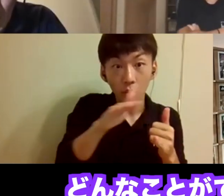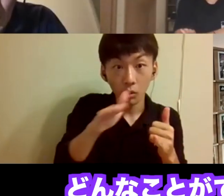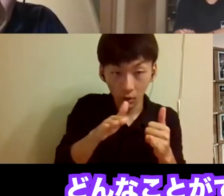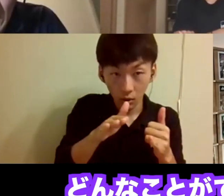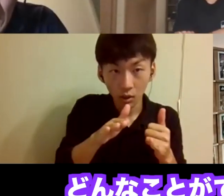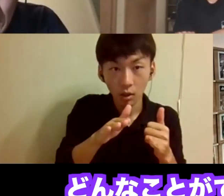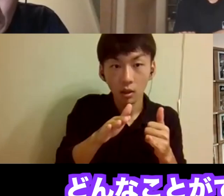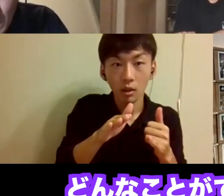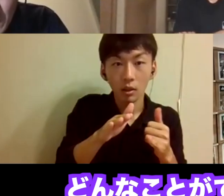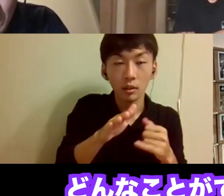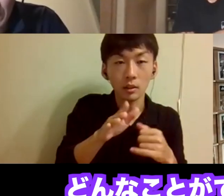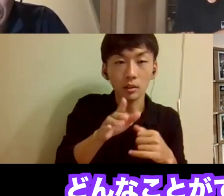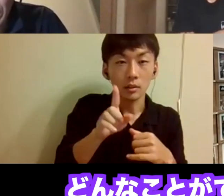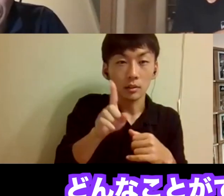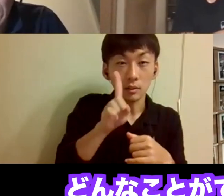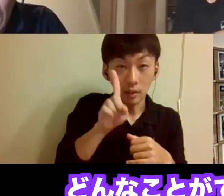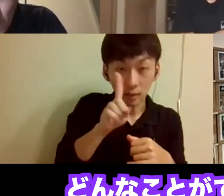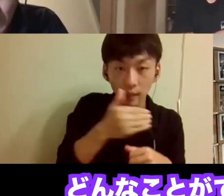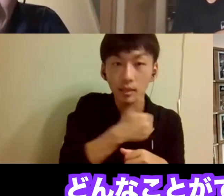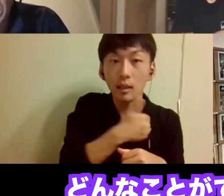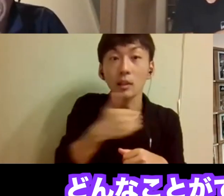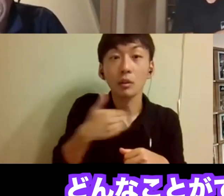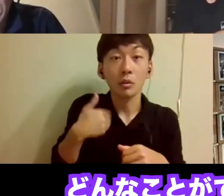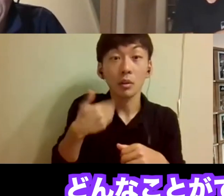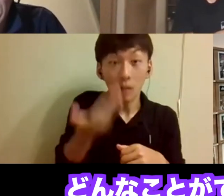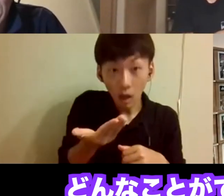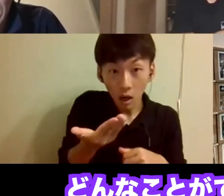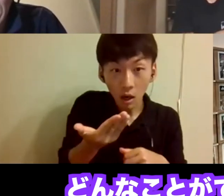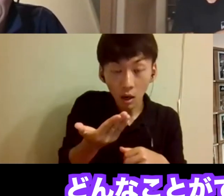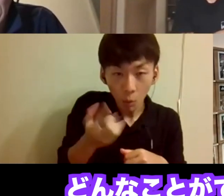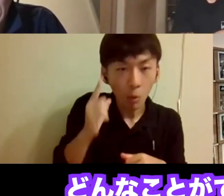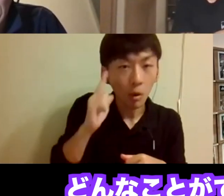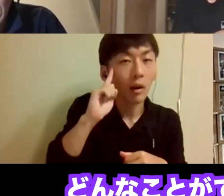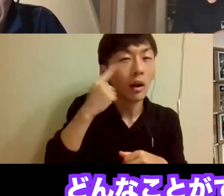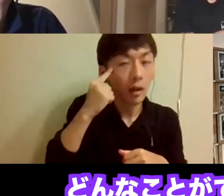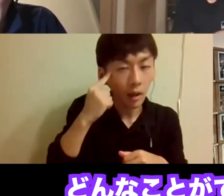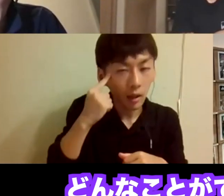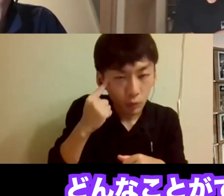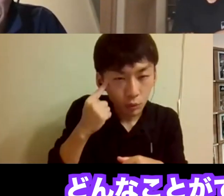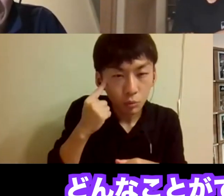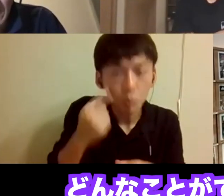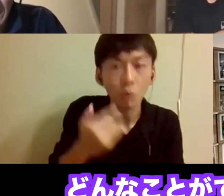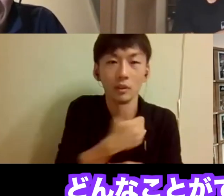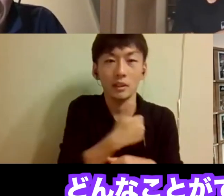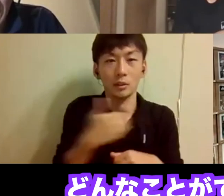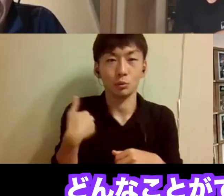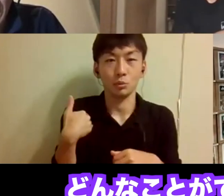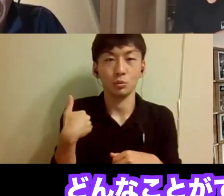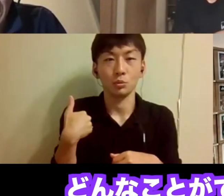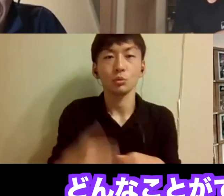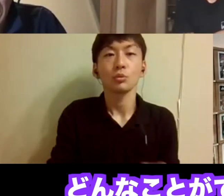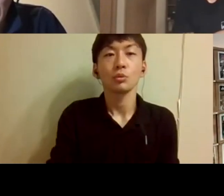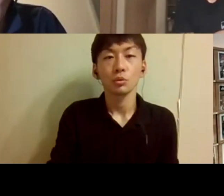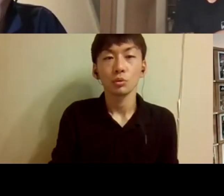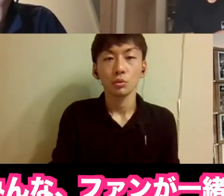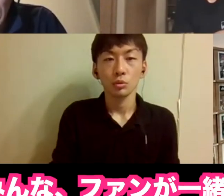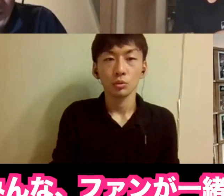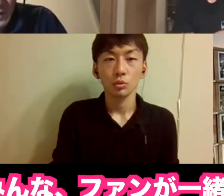考えてみましょうっていうことすらもできるうーんみんながねっ